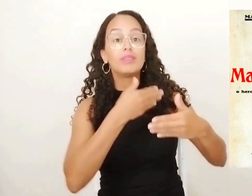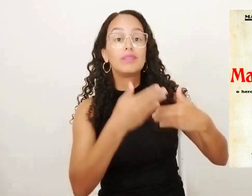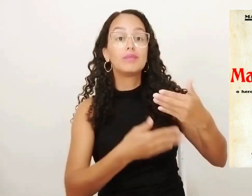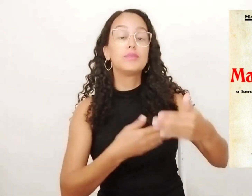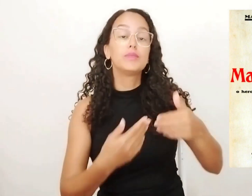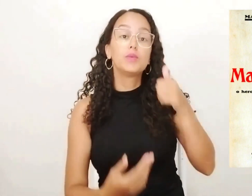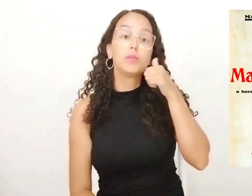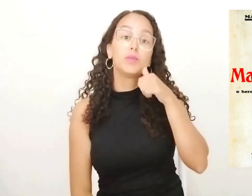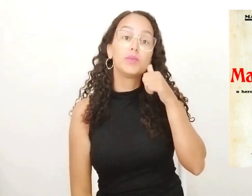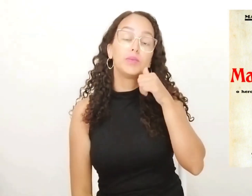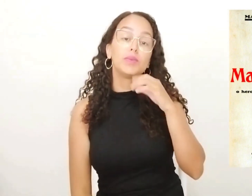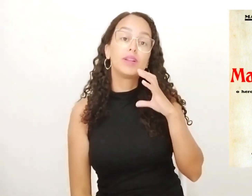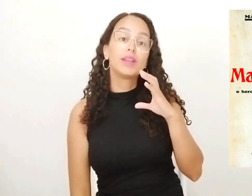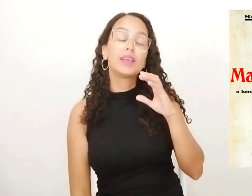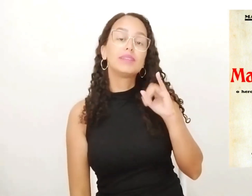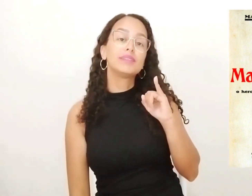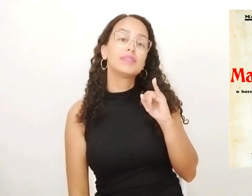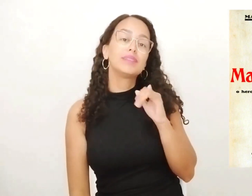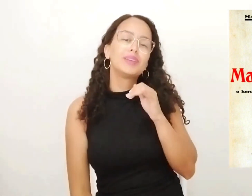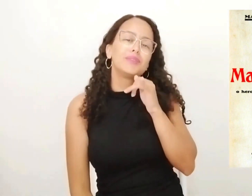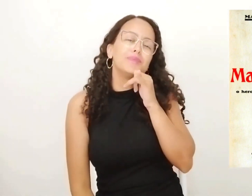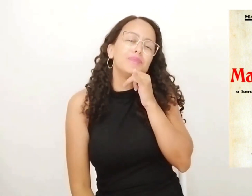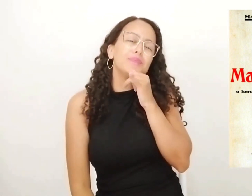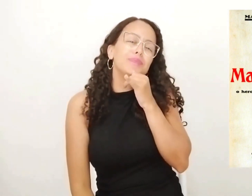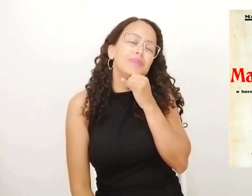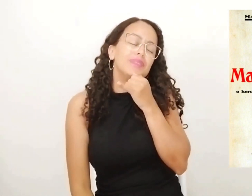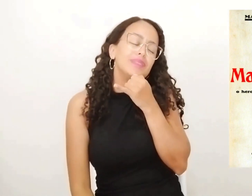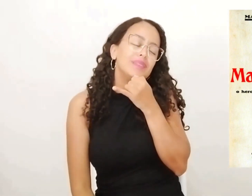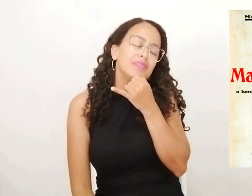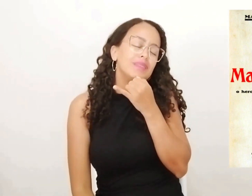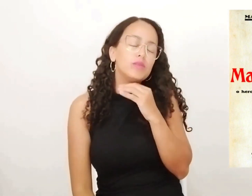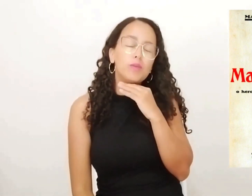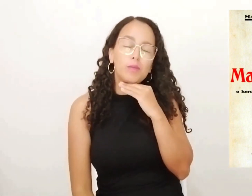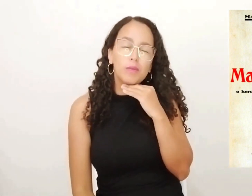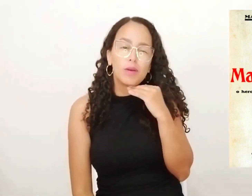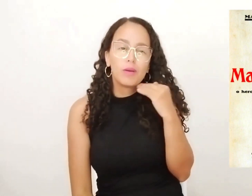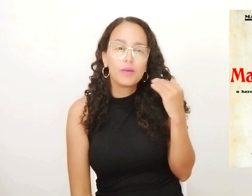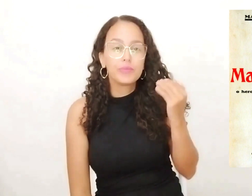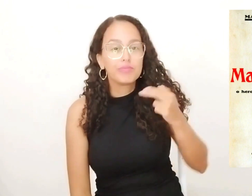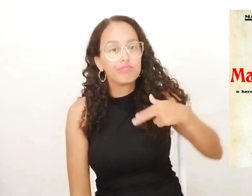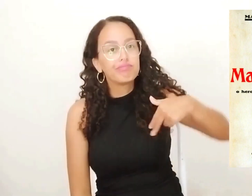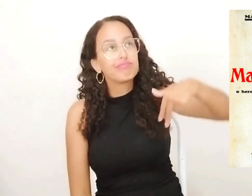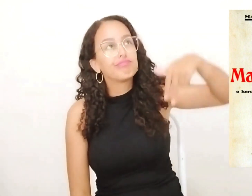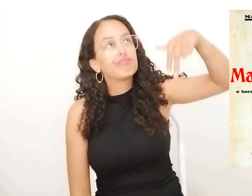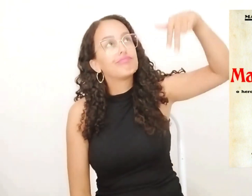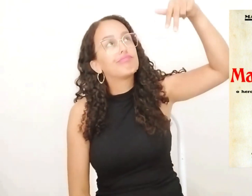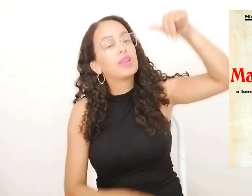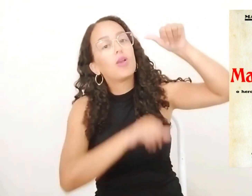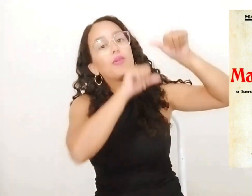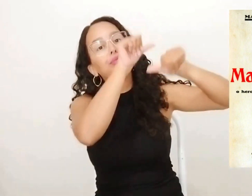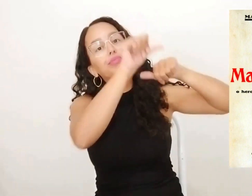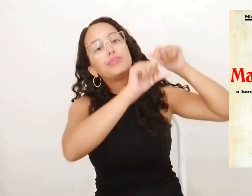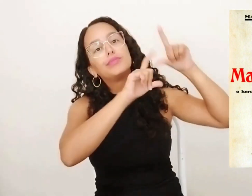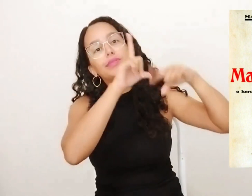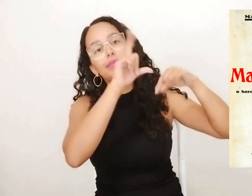Macunaíma fica muito triste por perder a sua amada, tendo como única recordação